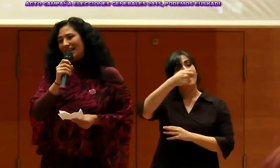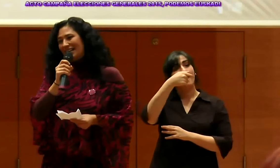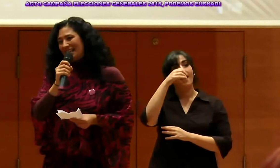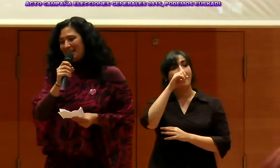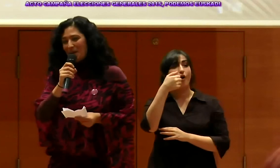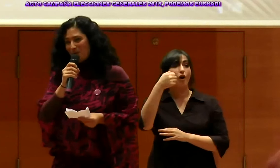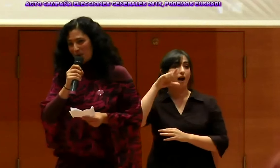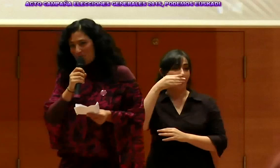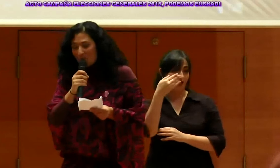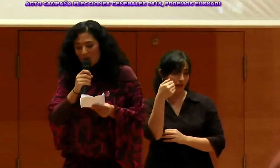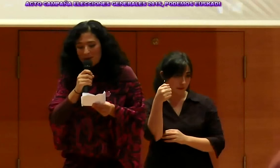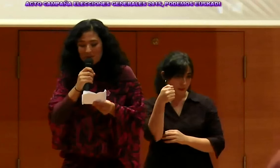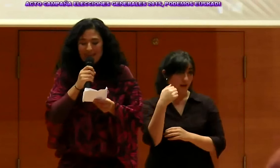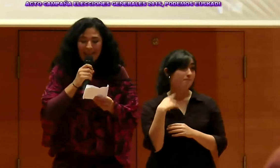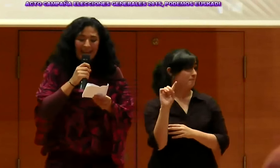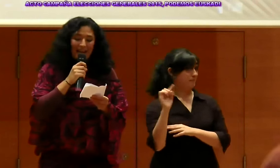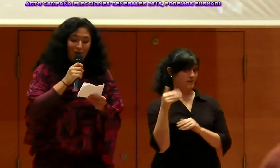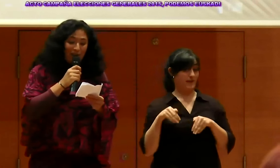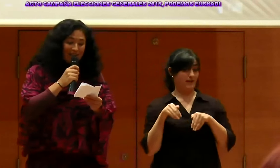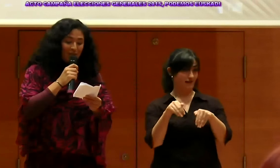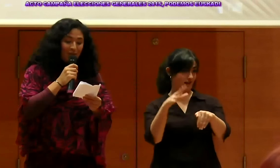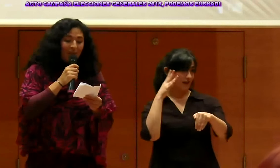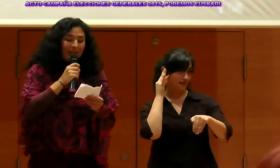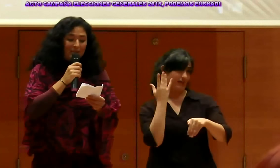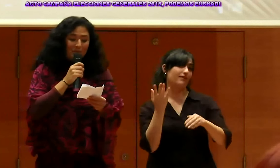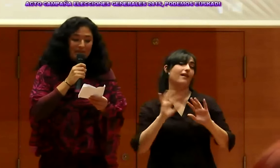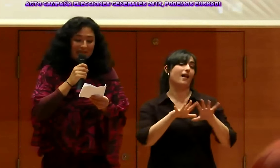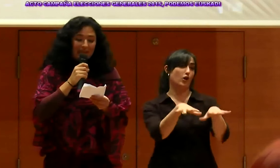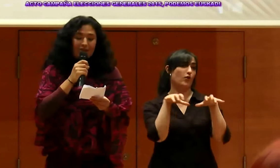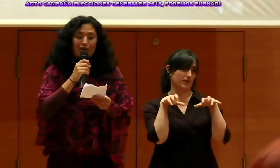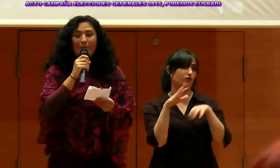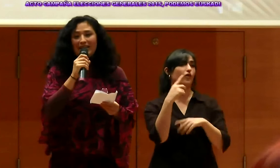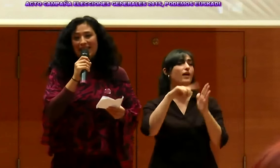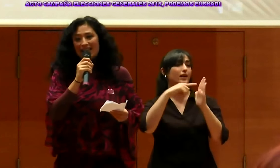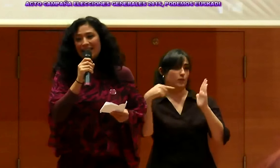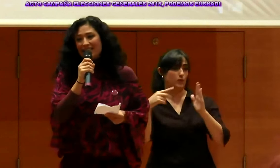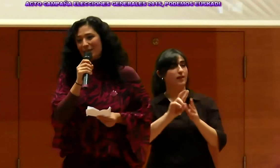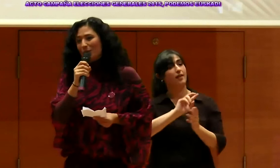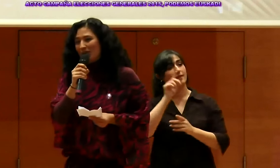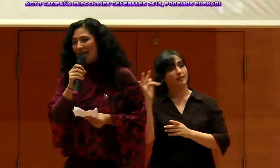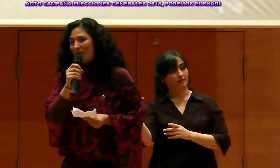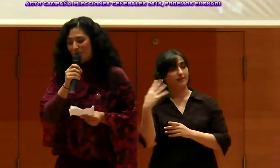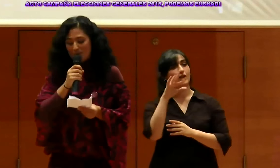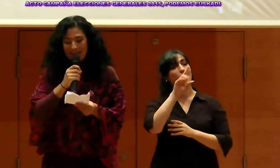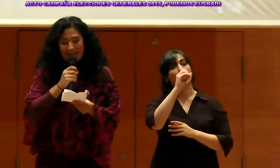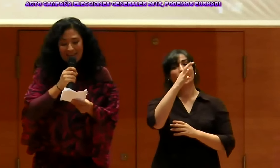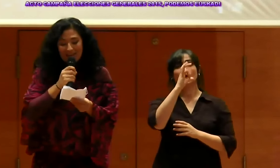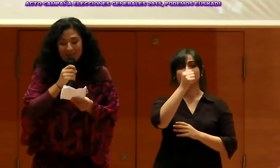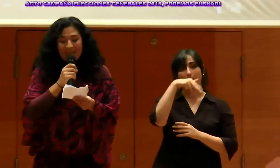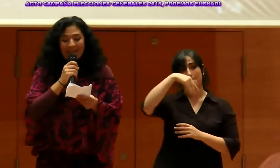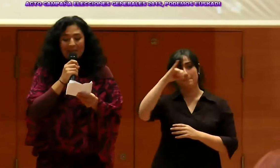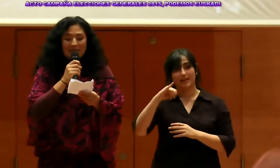primera candidata por Gipuzkoa, al Congreso. Después Rosa Martínez, segunda por